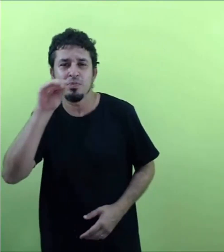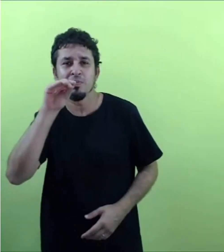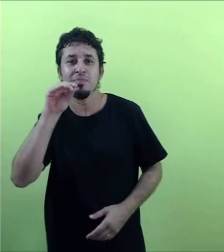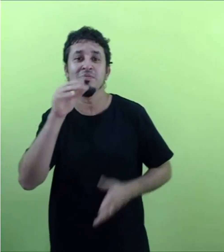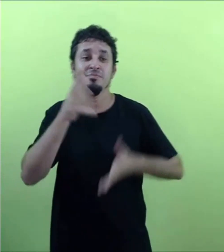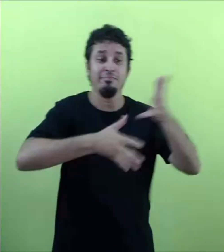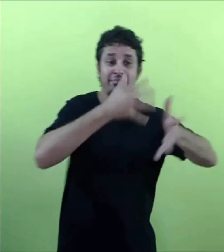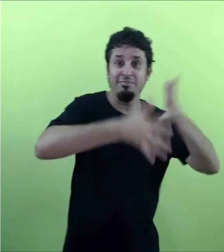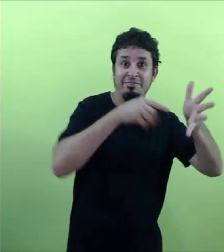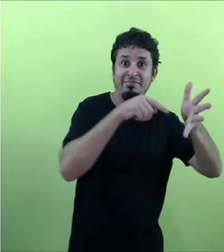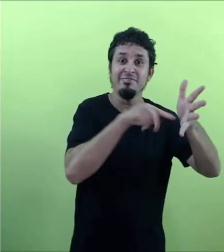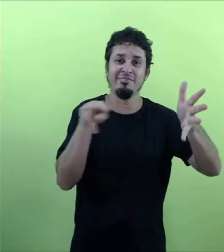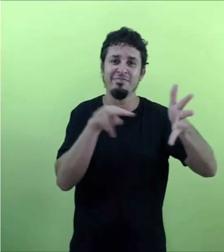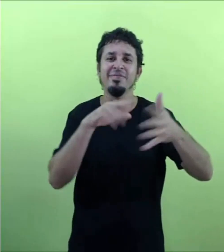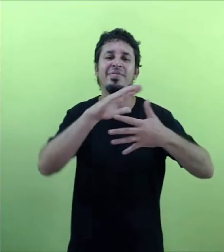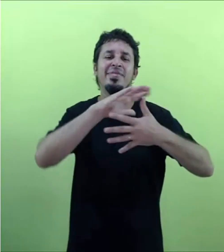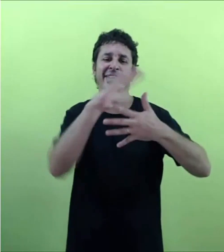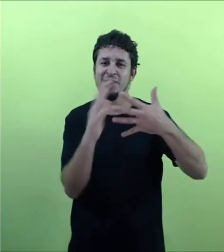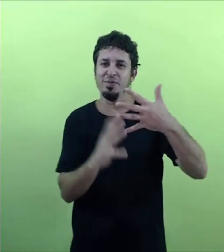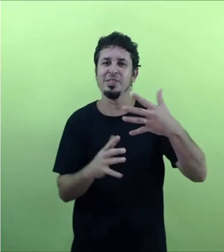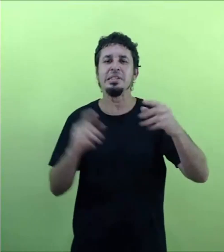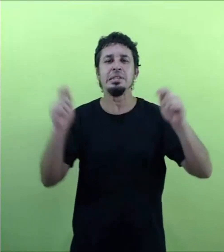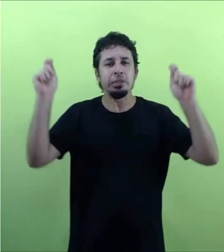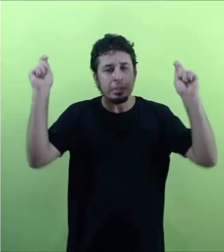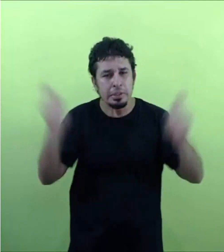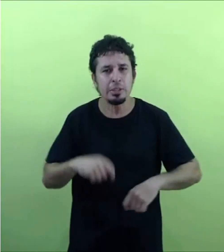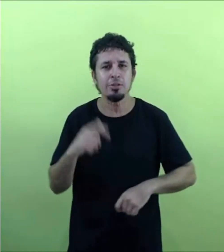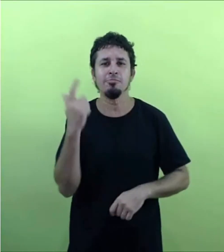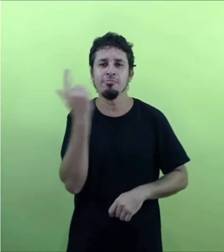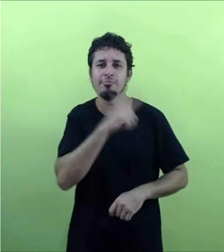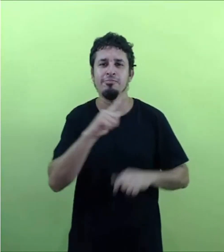à Fenomenologia. São Paulo,